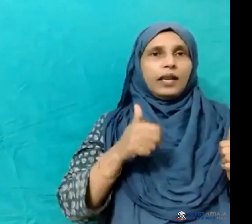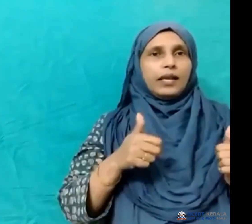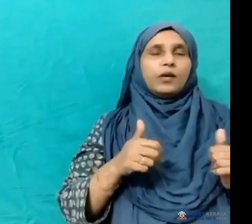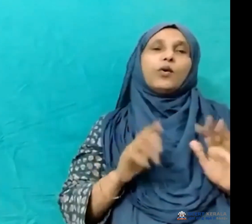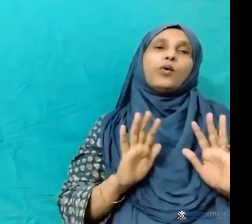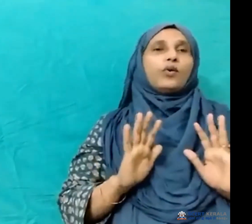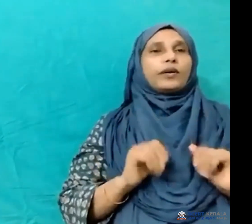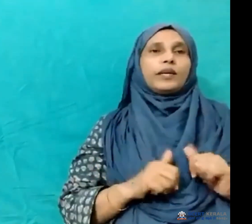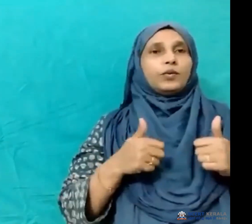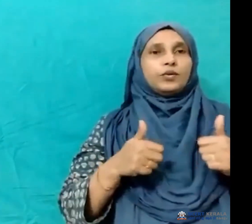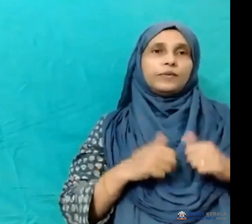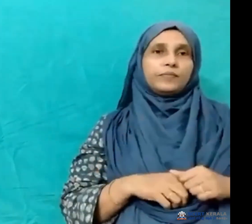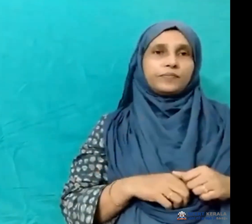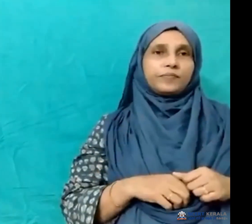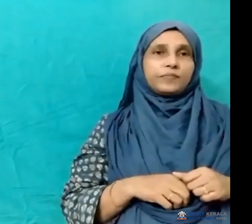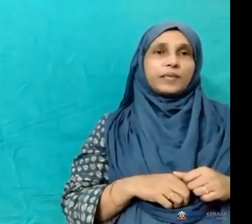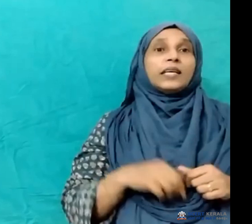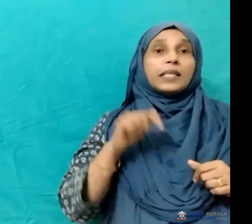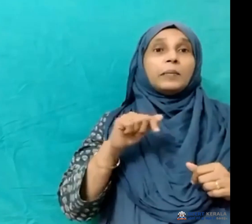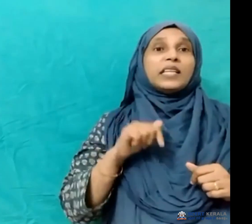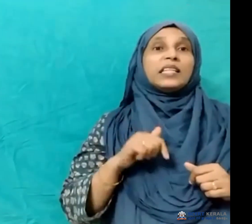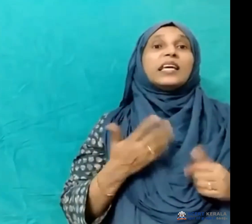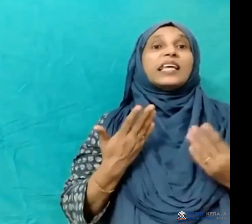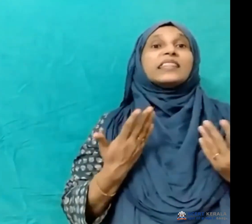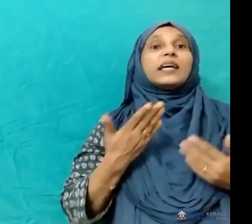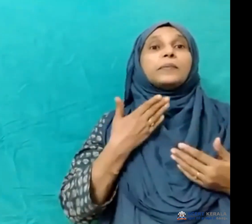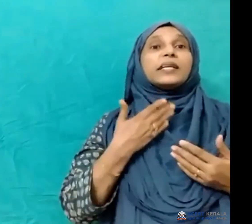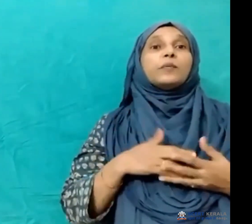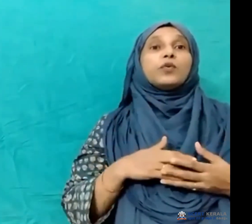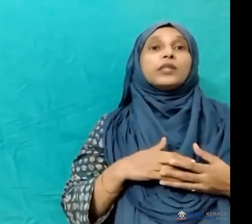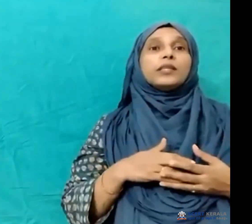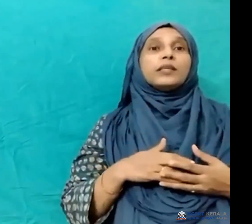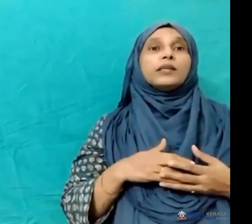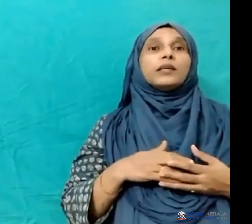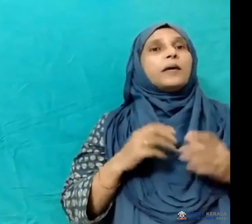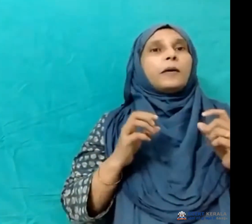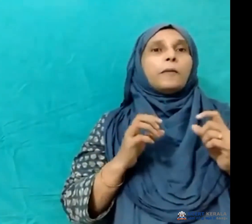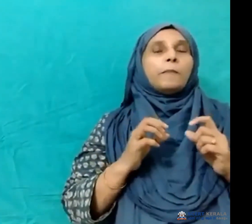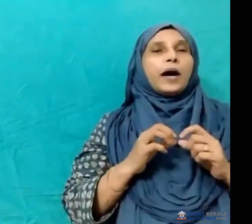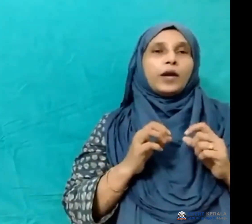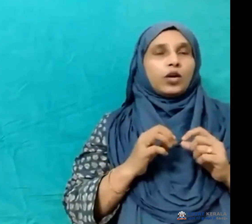അല്ലെ? ഓക്കെ, ഗുഡ്. നമ്മൾ ഇന്ന് എന്താണ് പഠിക്കാൻ പോകുന്നത്?